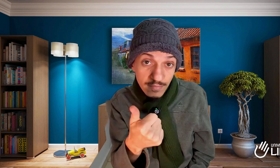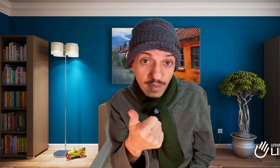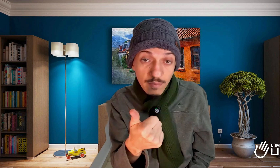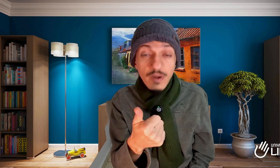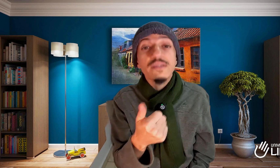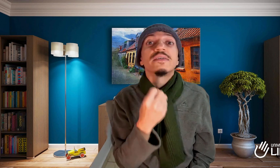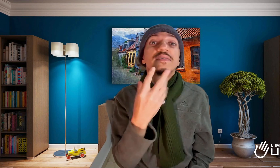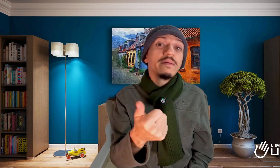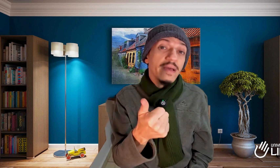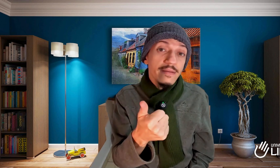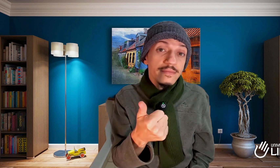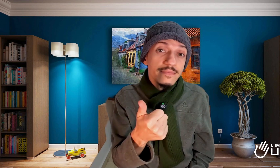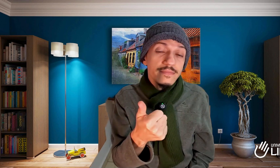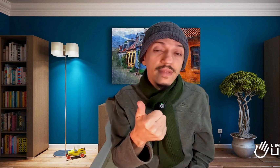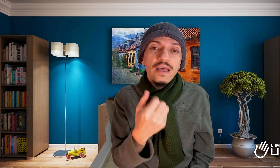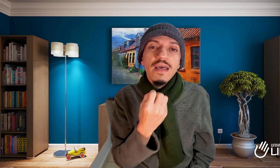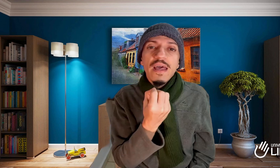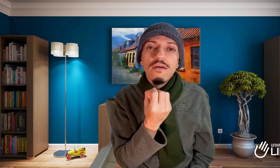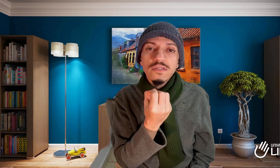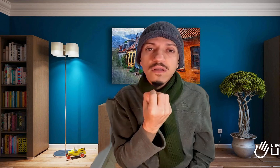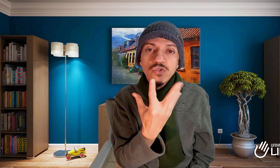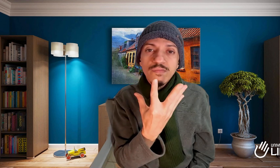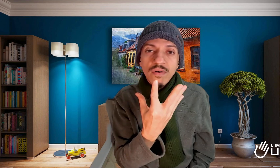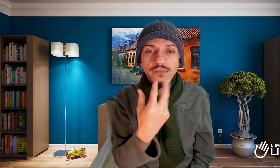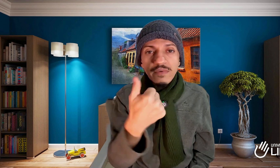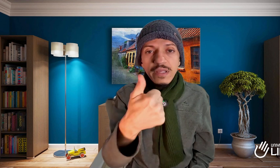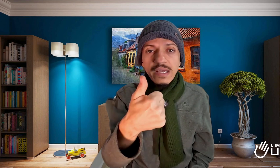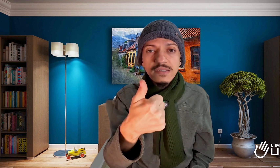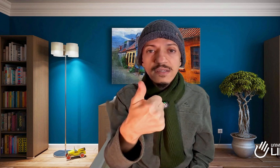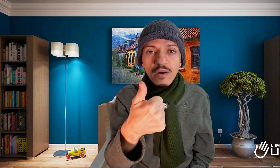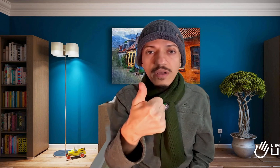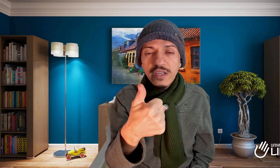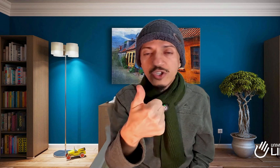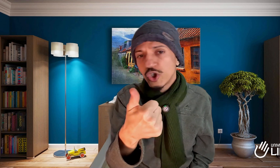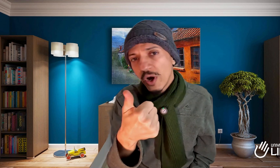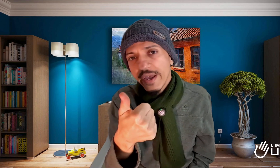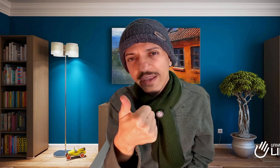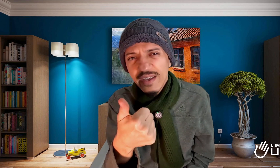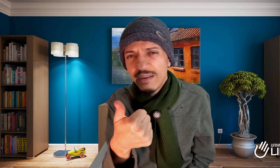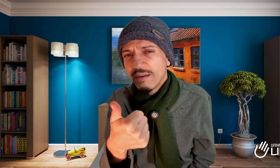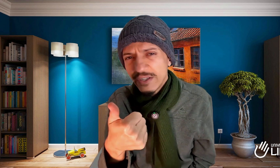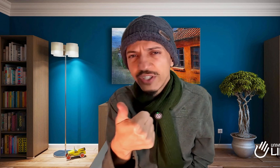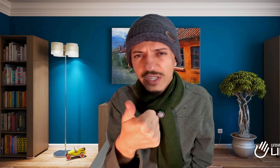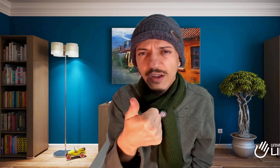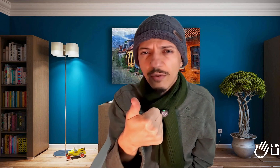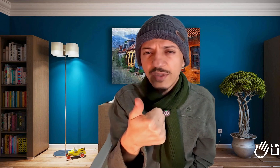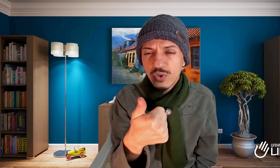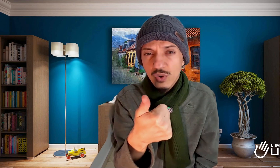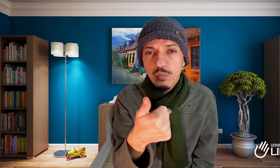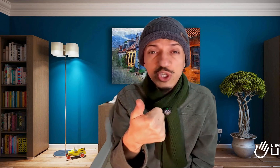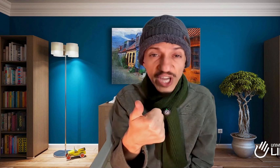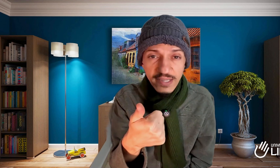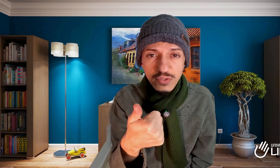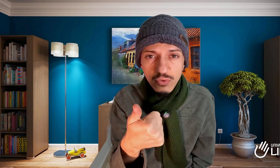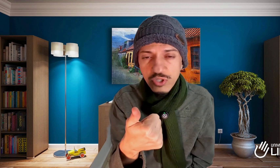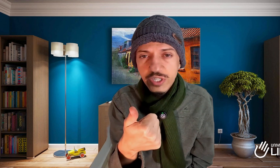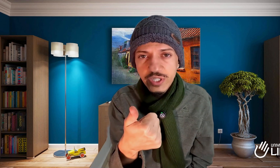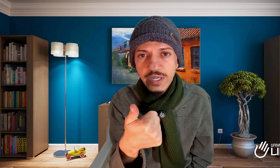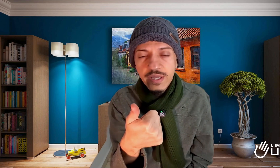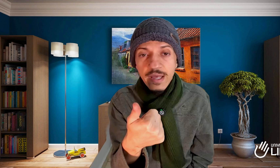Pode ser assim também. É o sinal de bom, e esse sinal aqui de joia, que a gente geralmente usa como gesto no dia a dia, mas